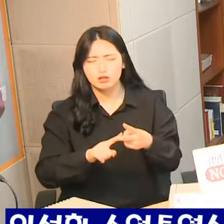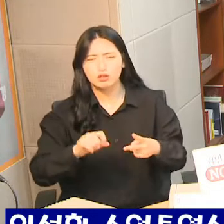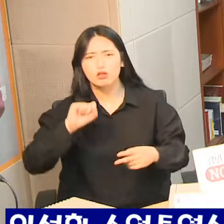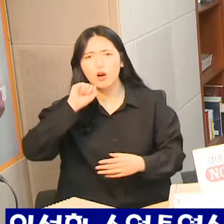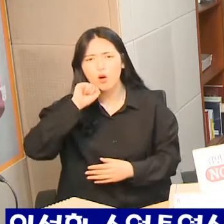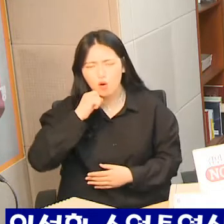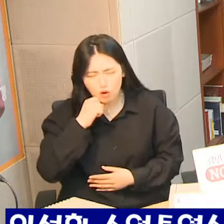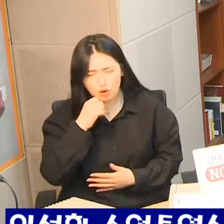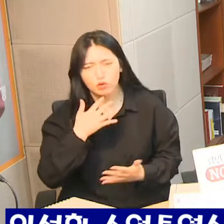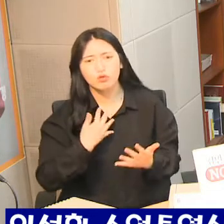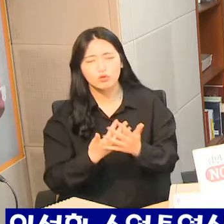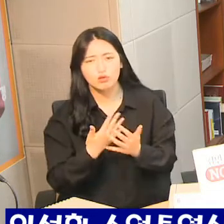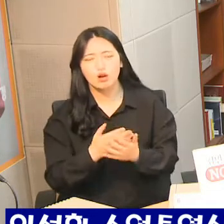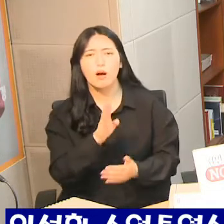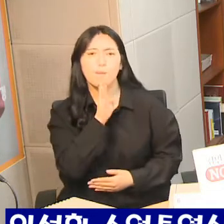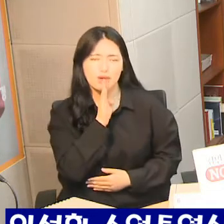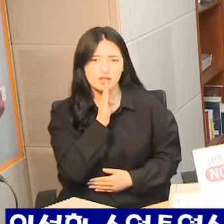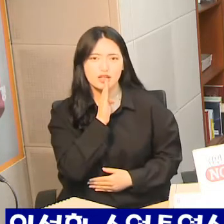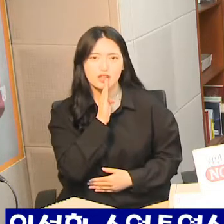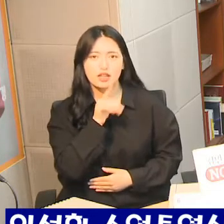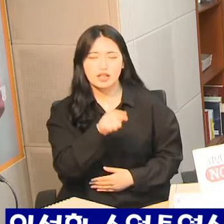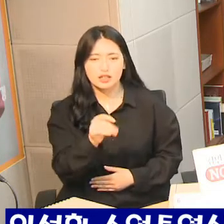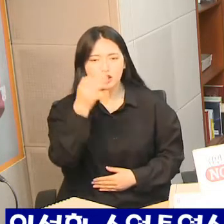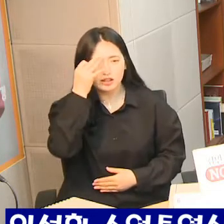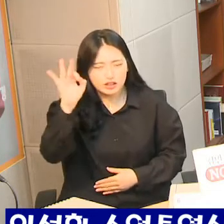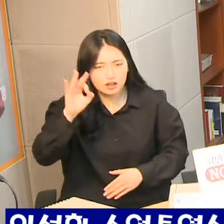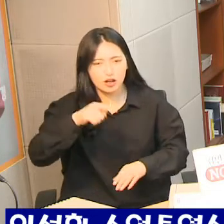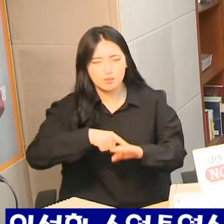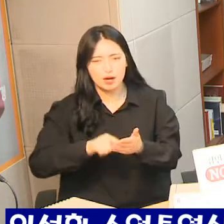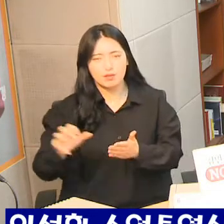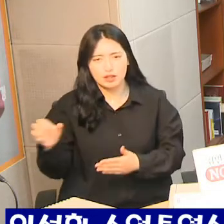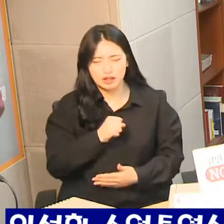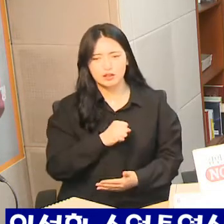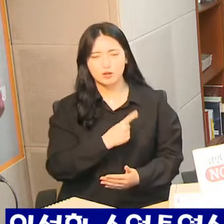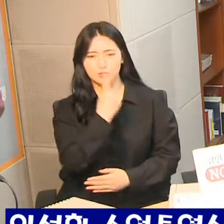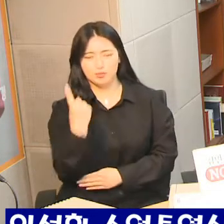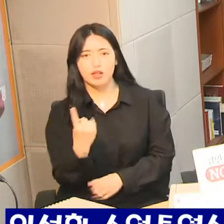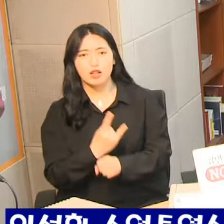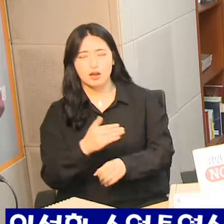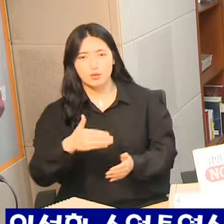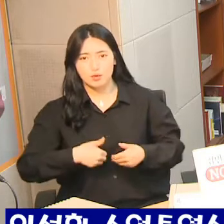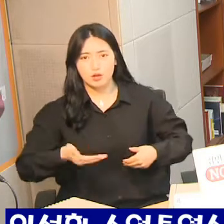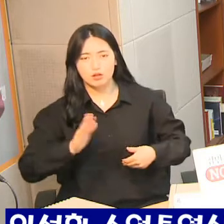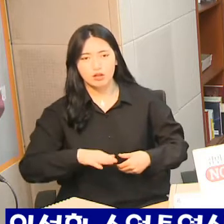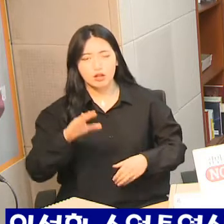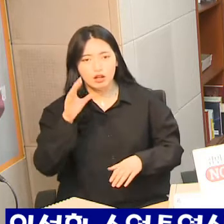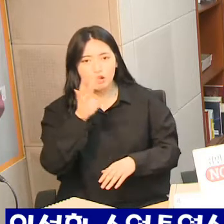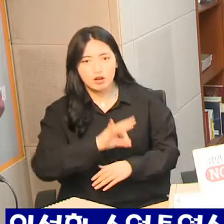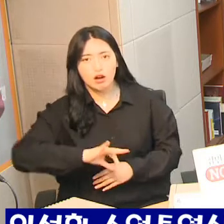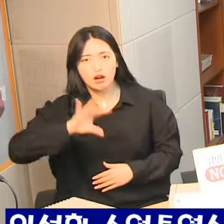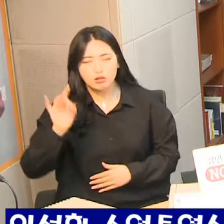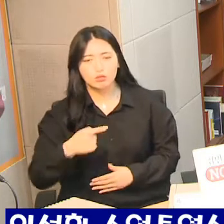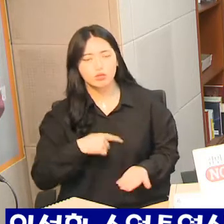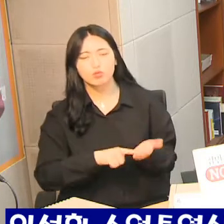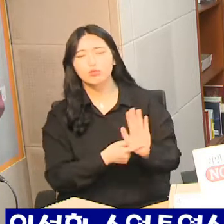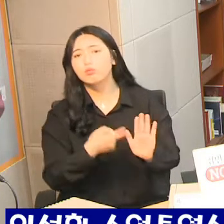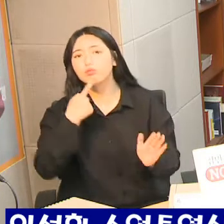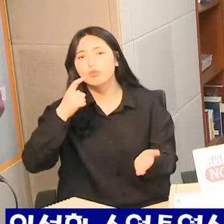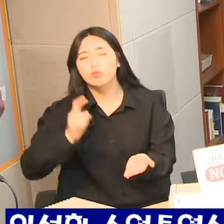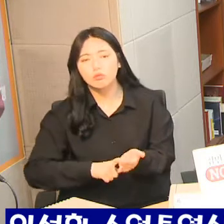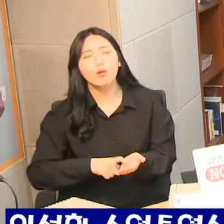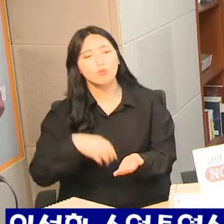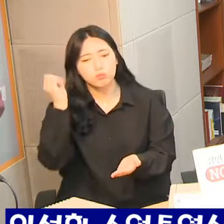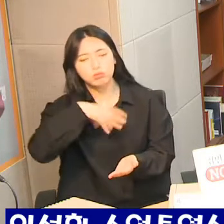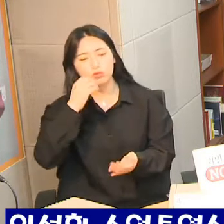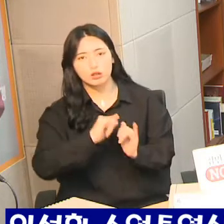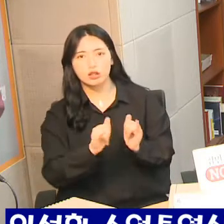네. 두려운 건 사실이고 그걸 인정하고 들어가줘야 돼요. 네, 네. 그런데 간혹 발표하는 게 쉬운 사람들이 있어요. 그래요? 네, 발표한 사람, 쉬운